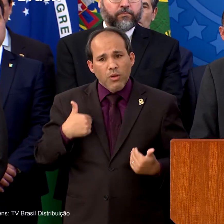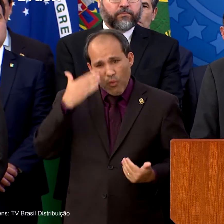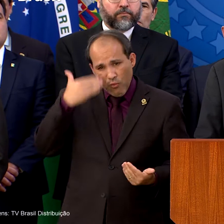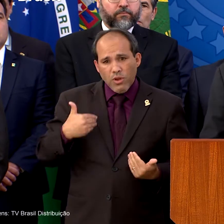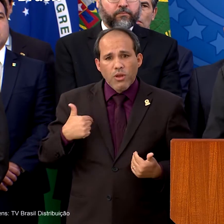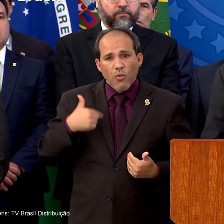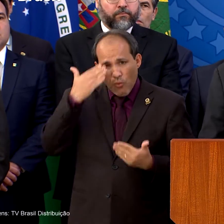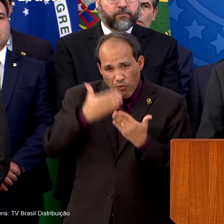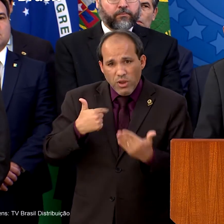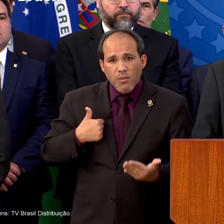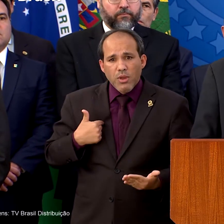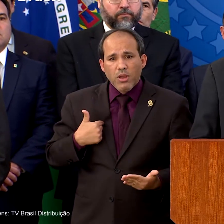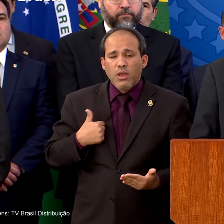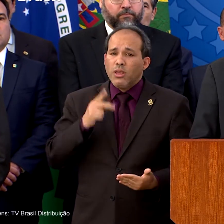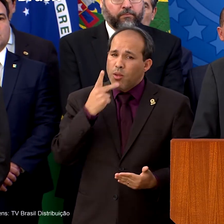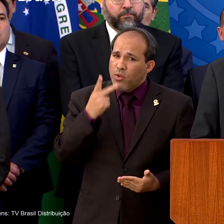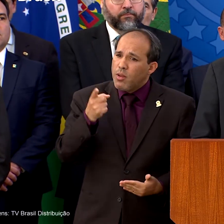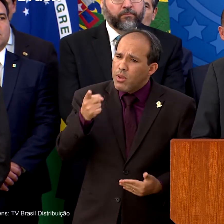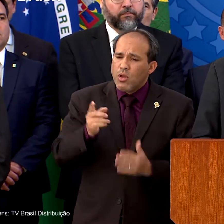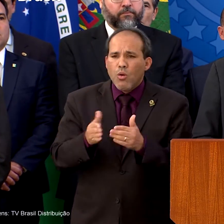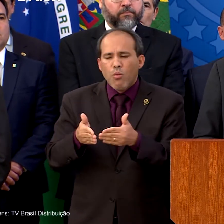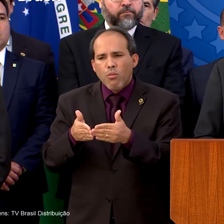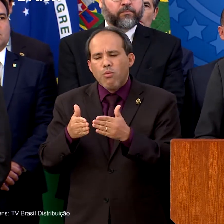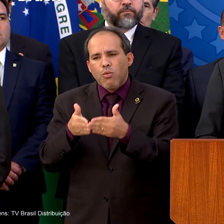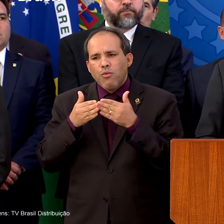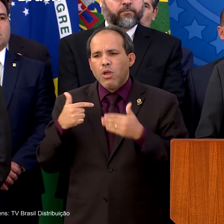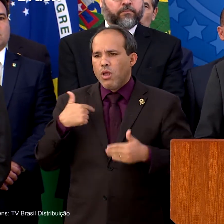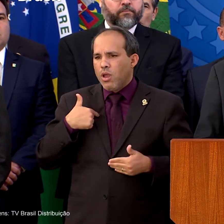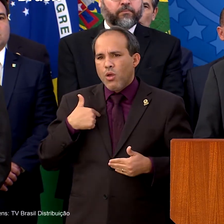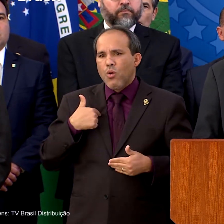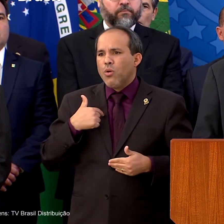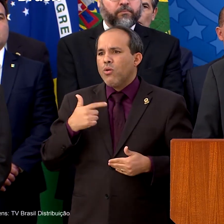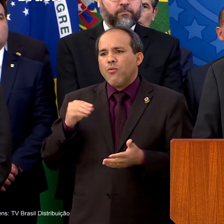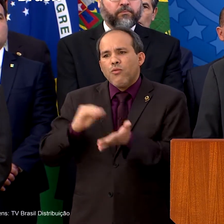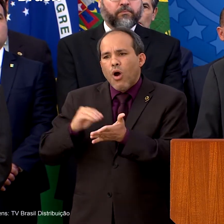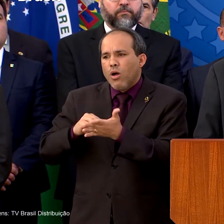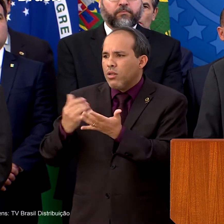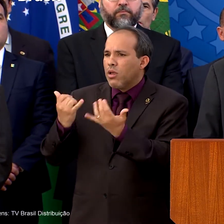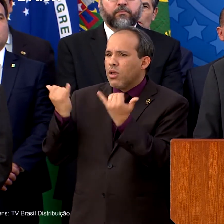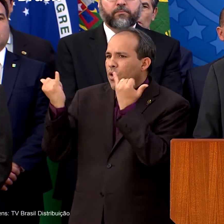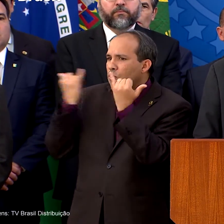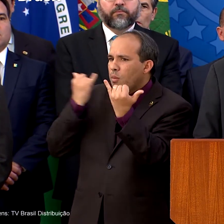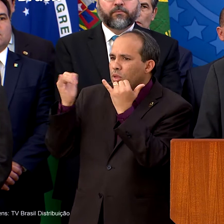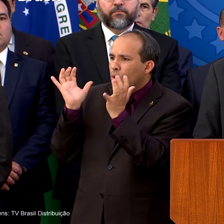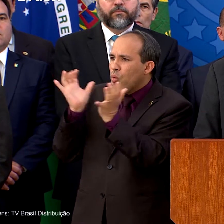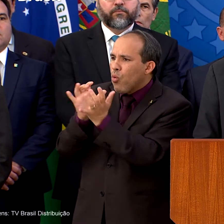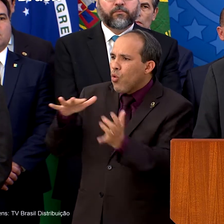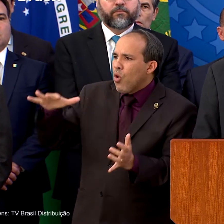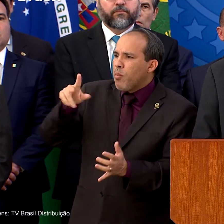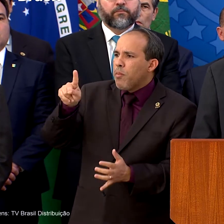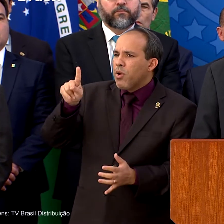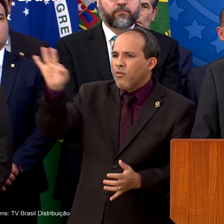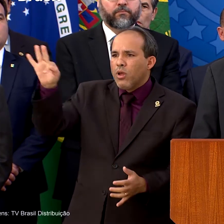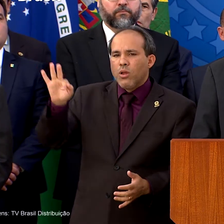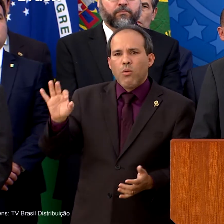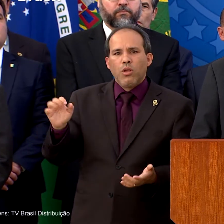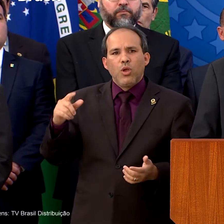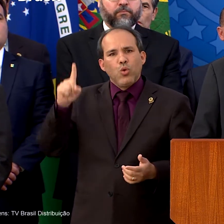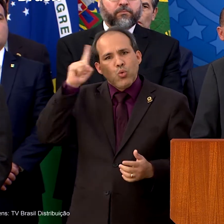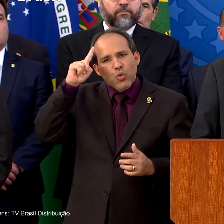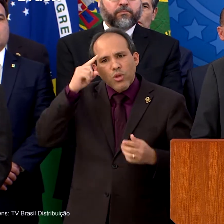sempre falei para ele moro não tem informações da polícia federal e eu tenho que todo dia